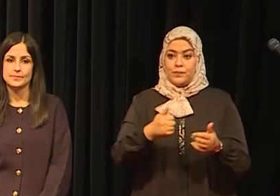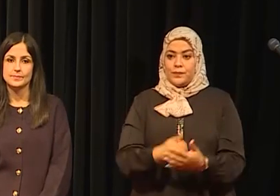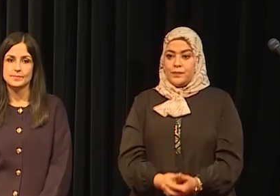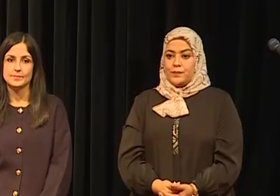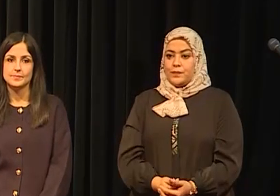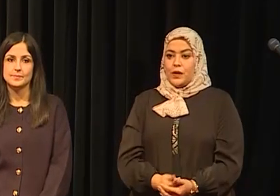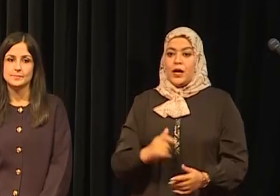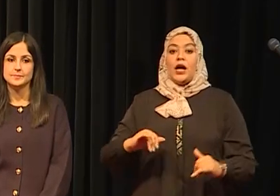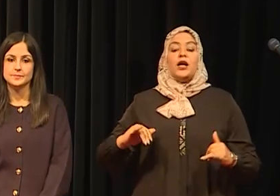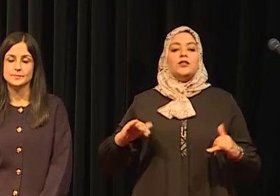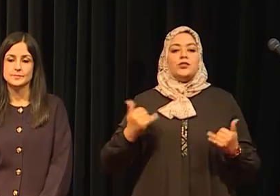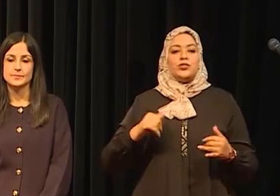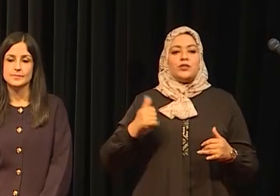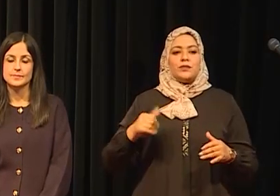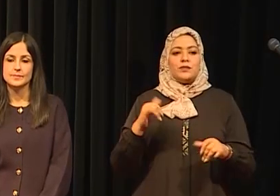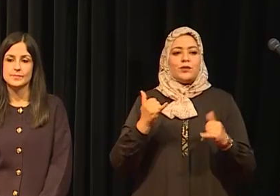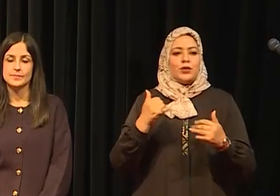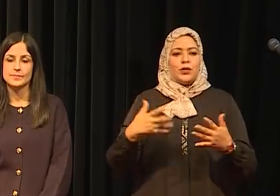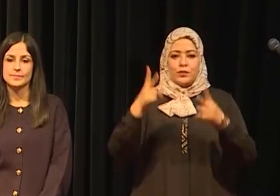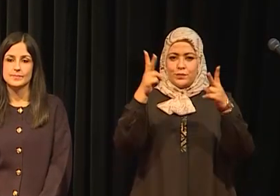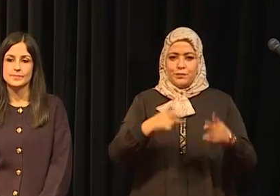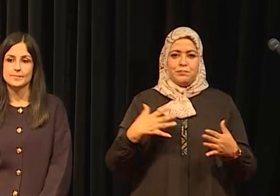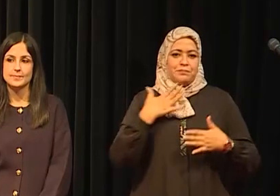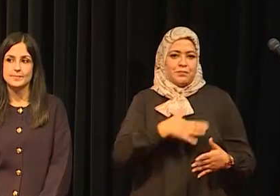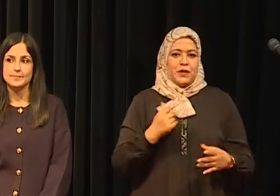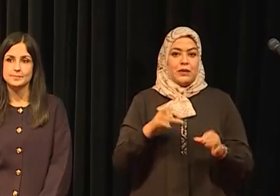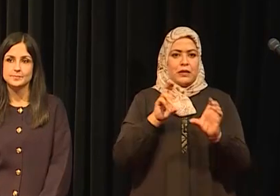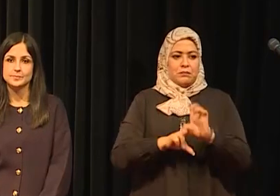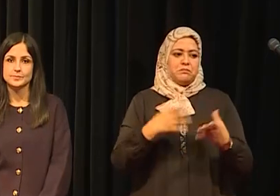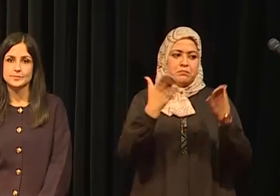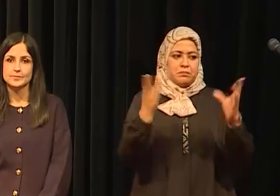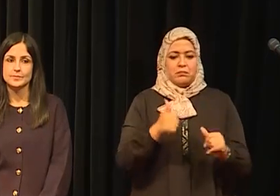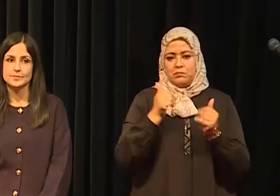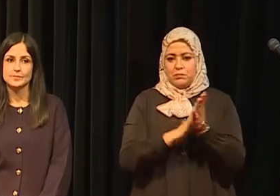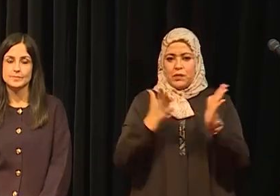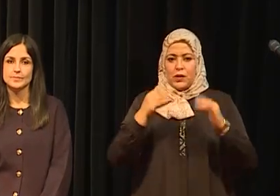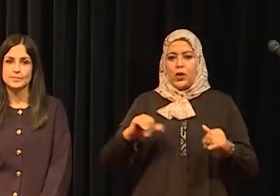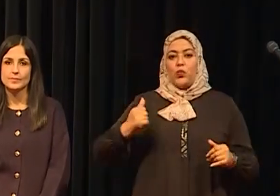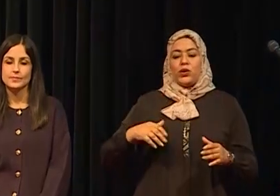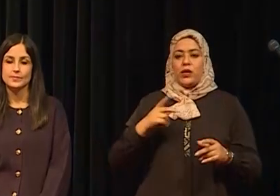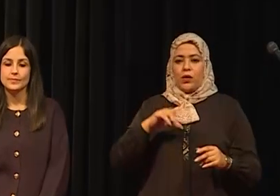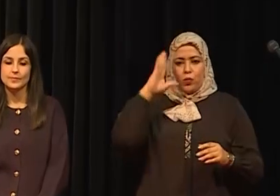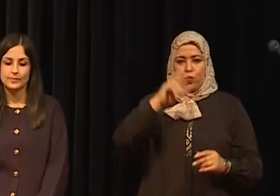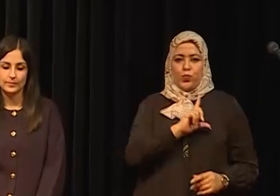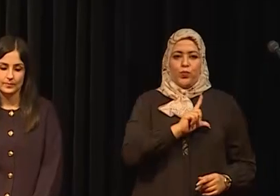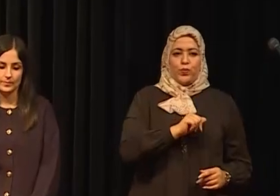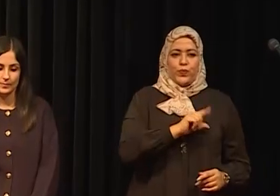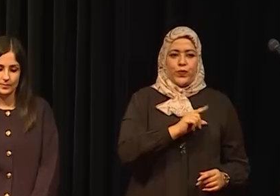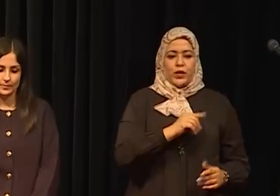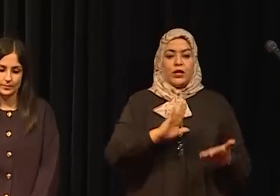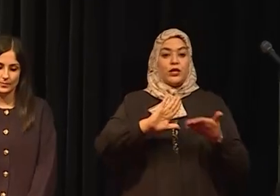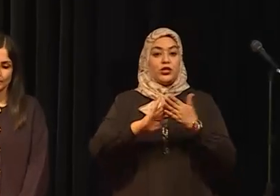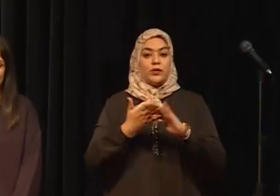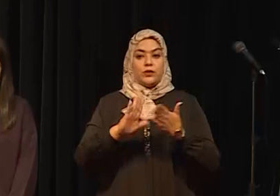هذا النشاط قائم وحضوركم هنا منظم. المديرية العامة للأمن الوطني،